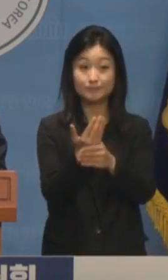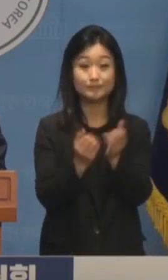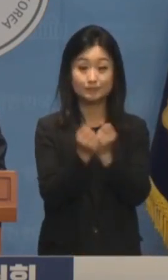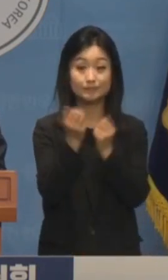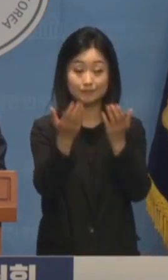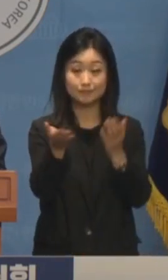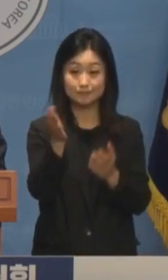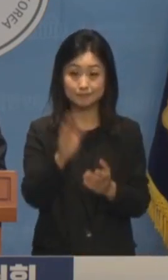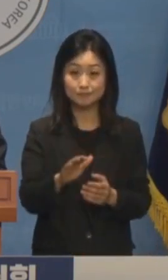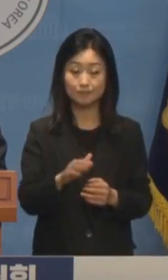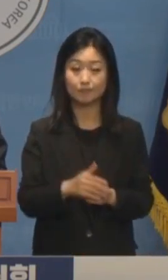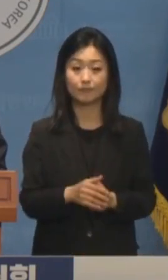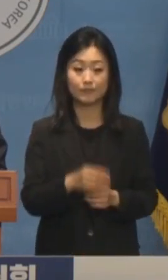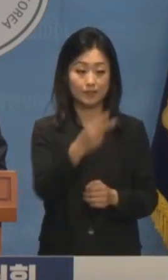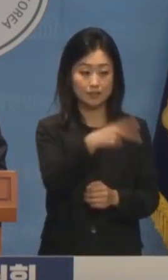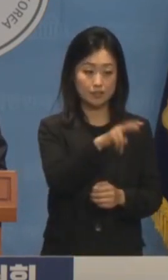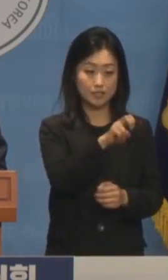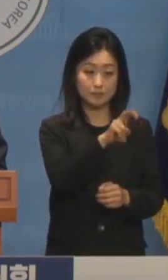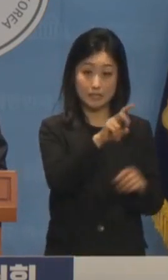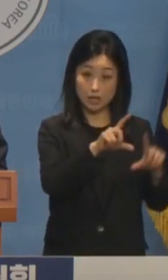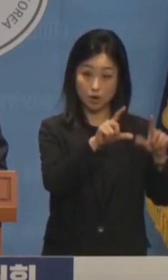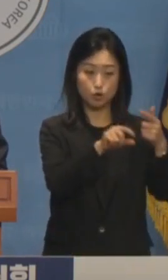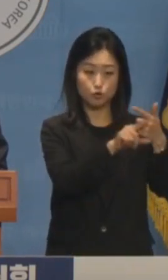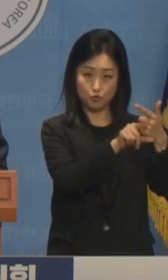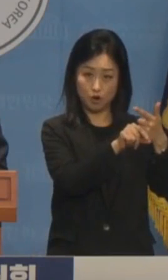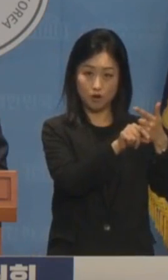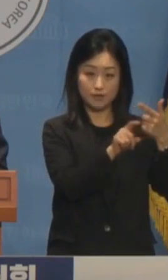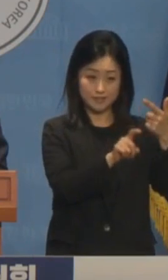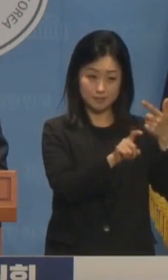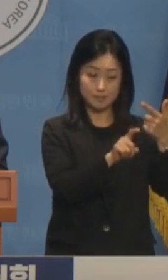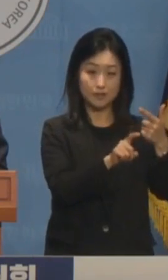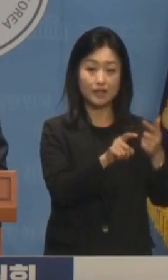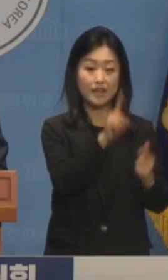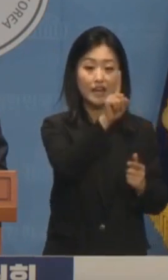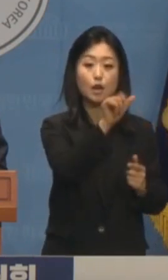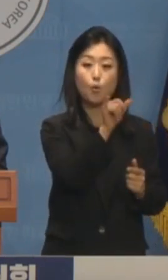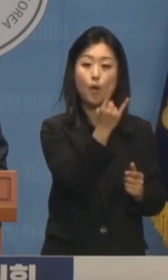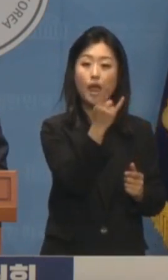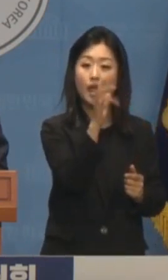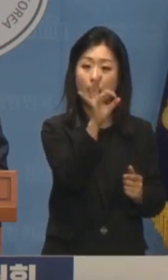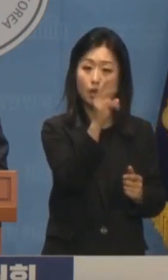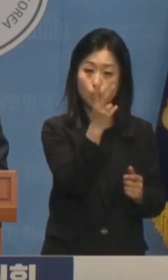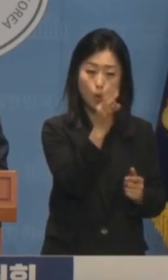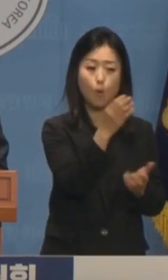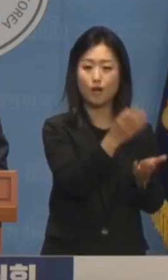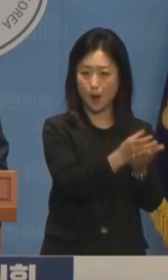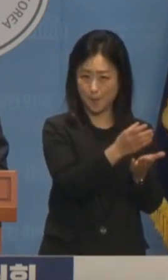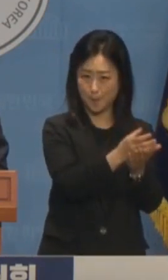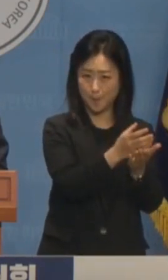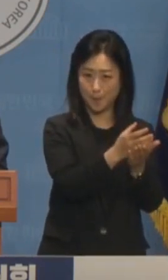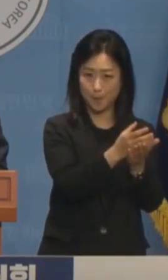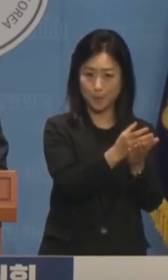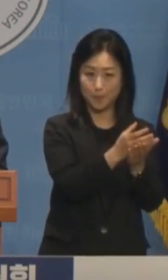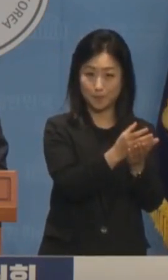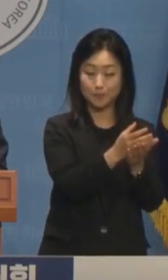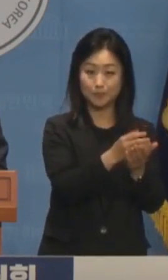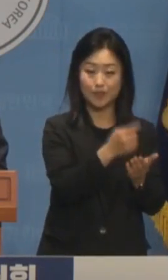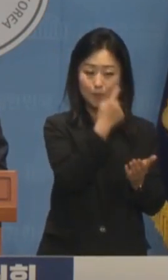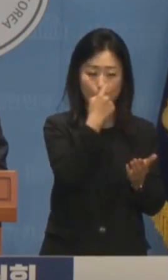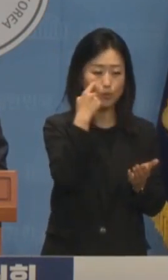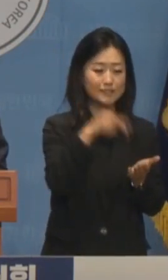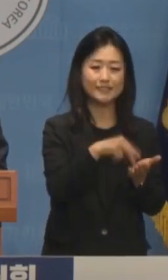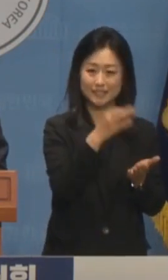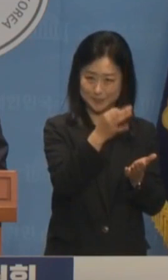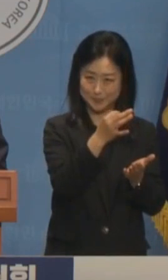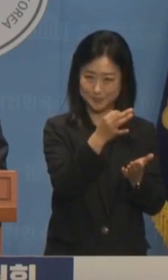말씀드린 것처럼 22년 6월 10일 날 일회용컵 보증금제라고 하는 환경 정책이 법률에 따라서 전국